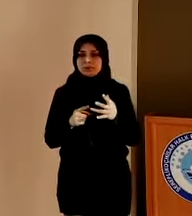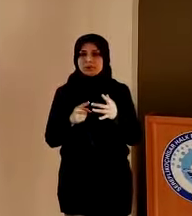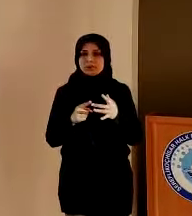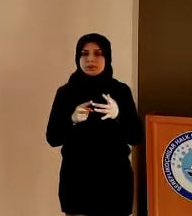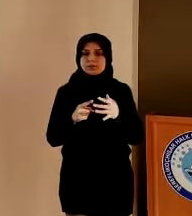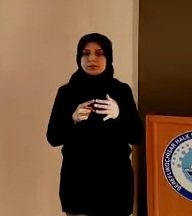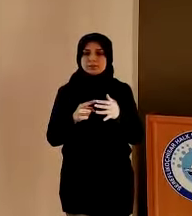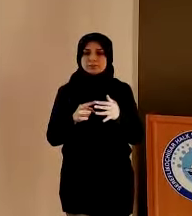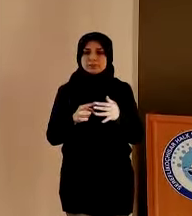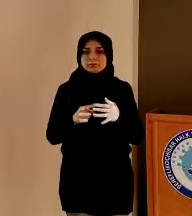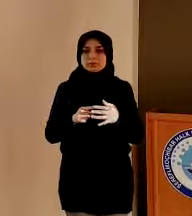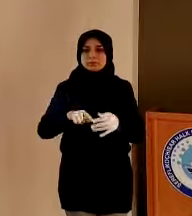kart,